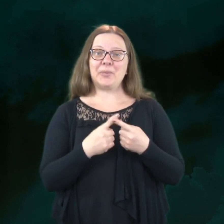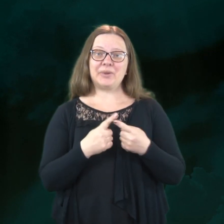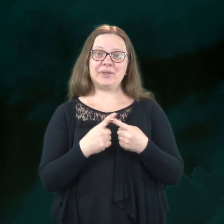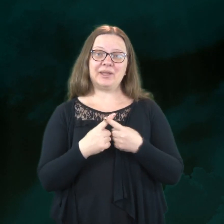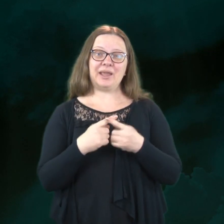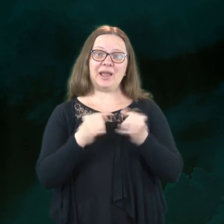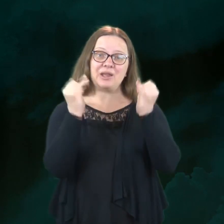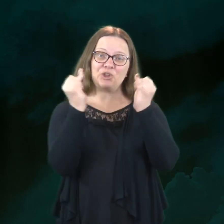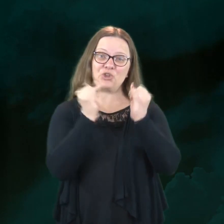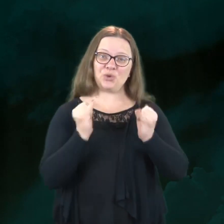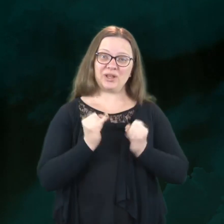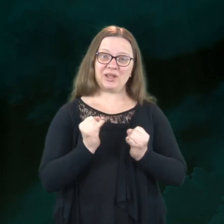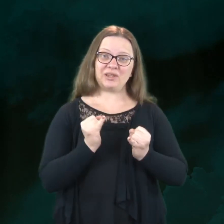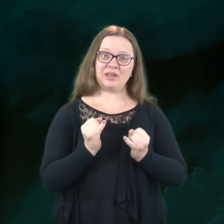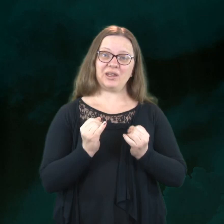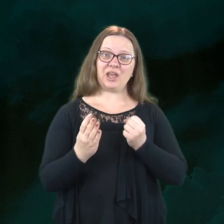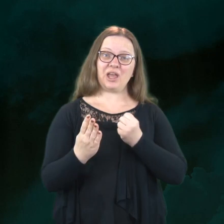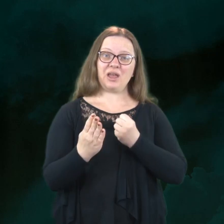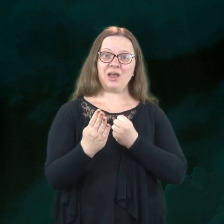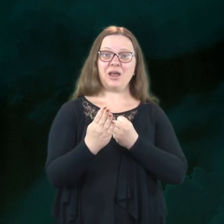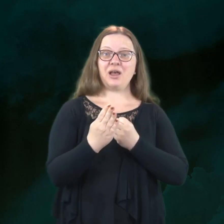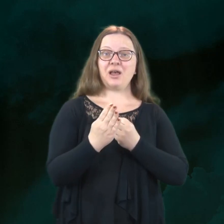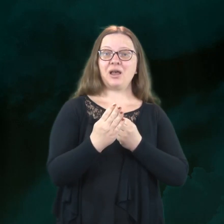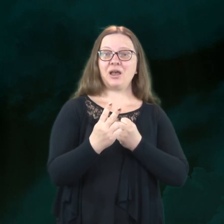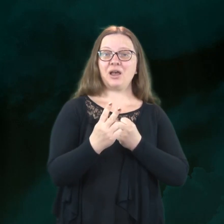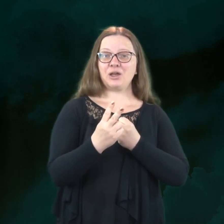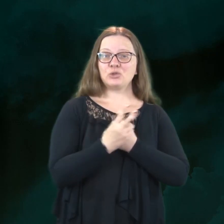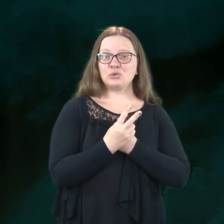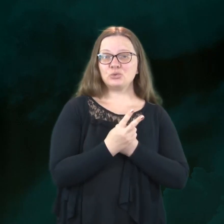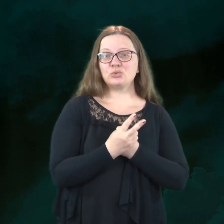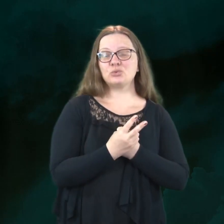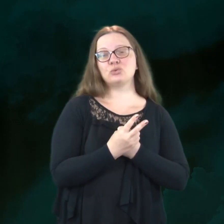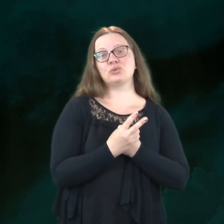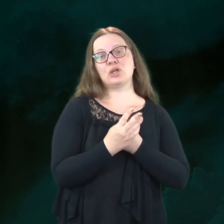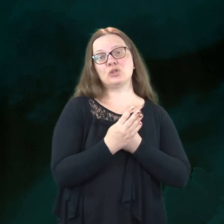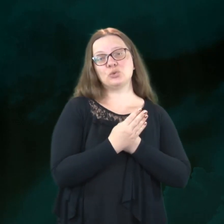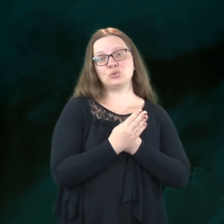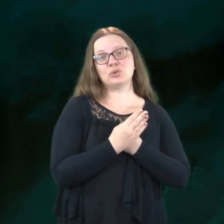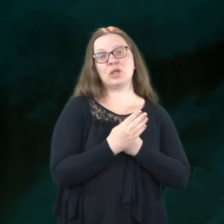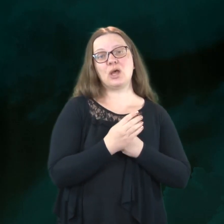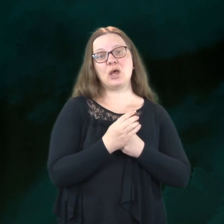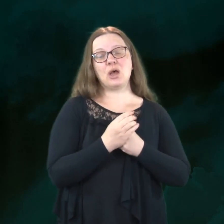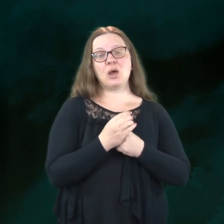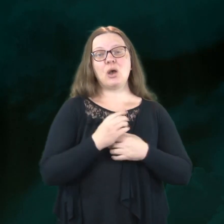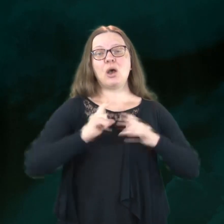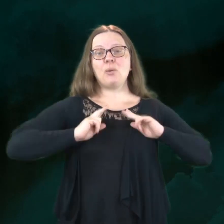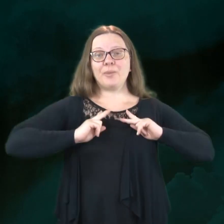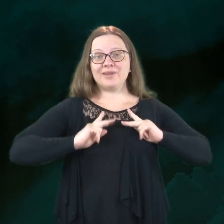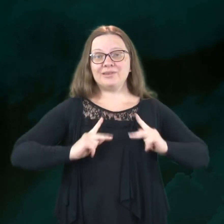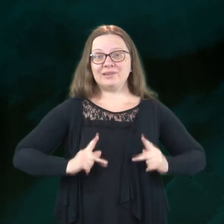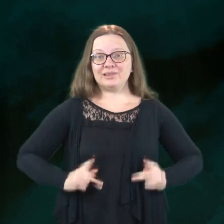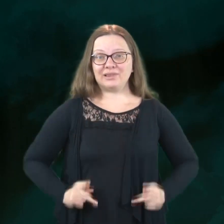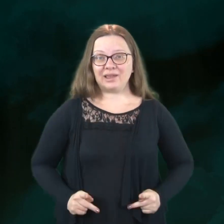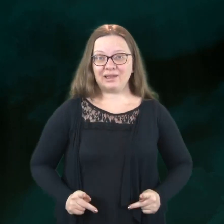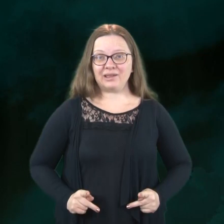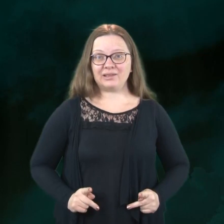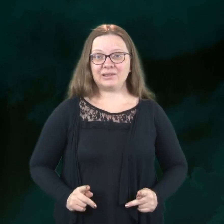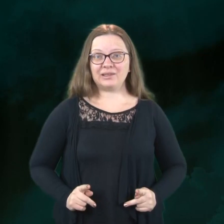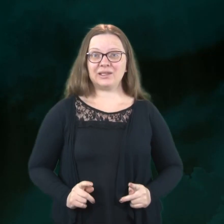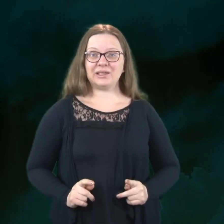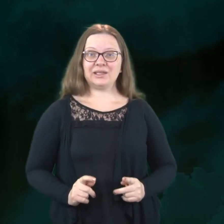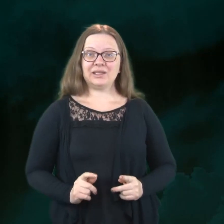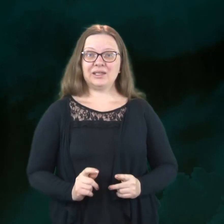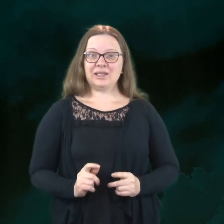homem. Então, idolatria, na verdade, não é mais uma religião. A idolatria é que o homem quer favor para